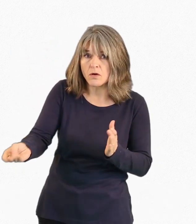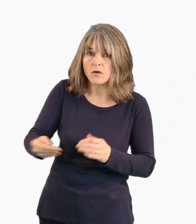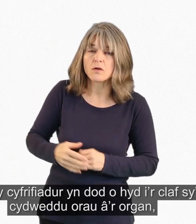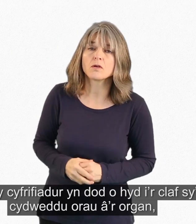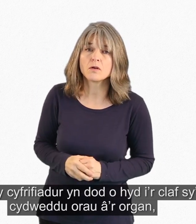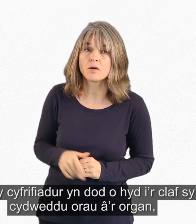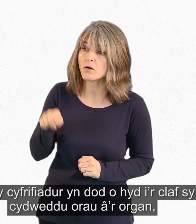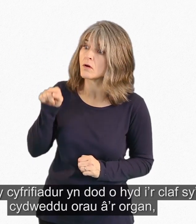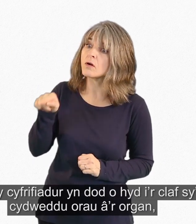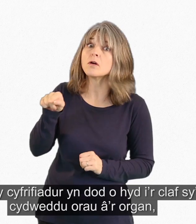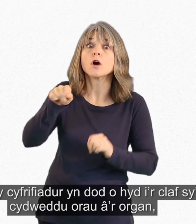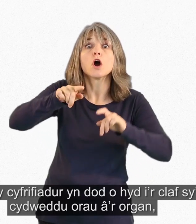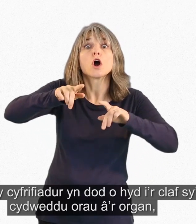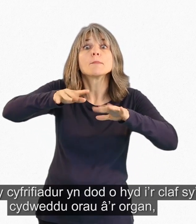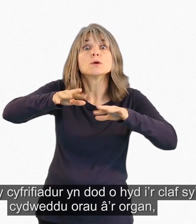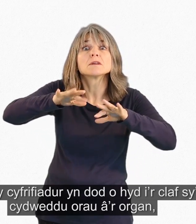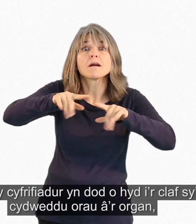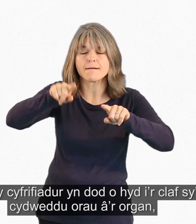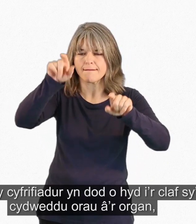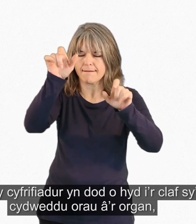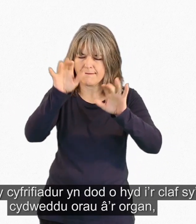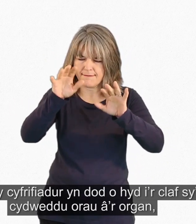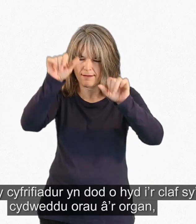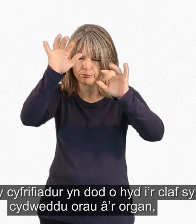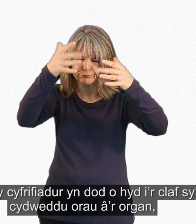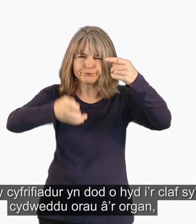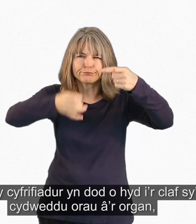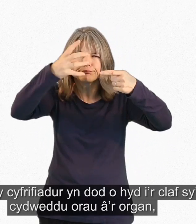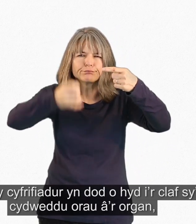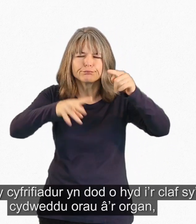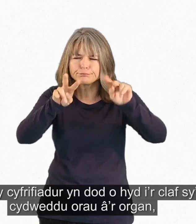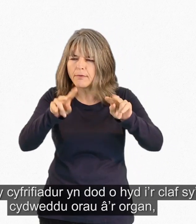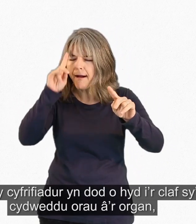Bydd y cyfrifiadur yn dod o hyd i'r claf sy'n cydweddu orau ar organ.